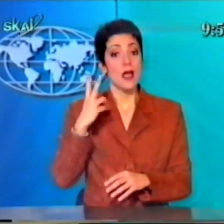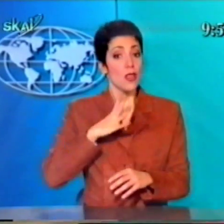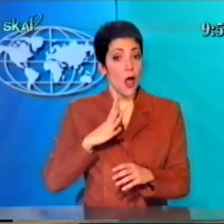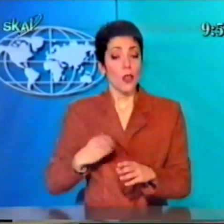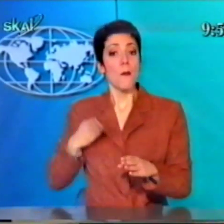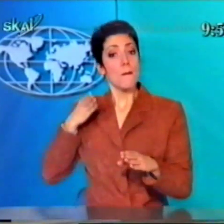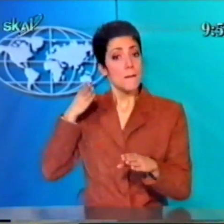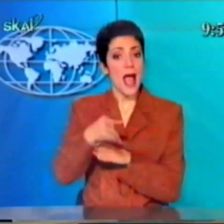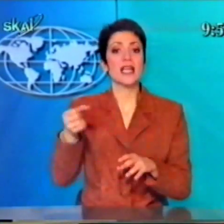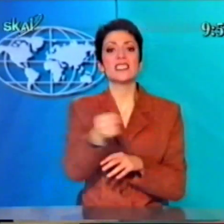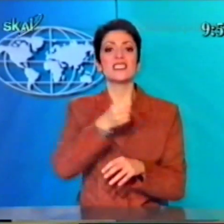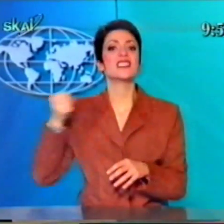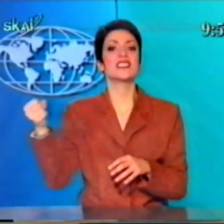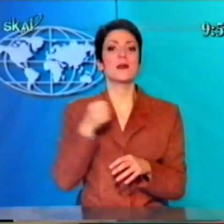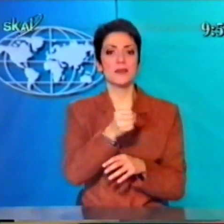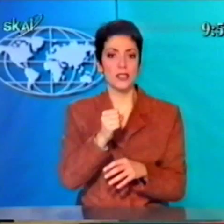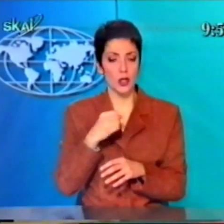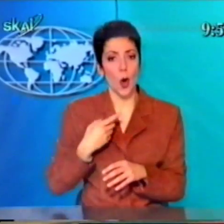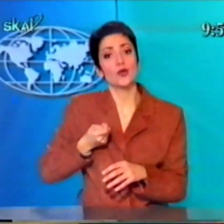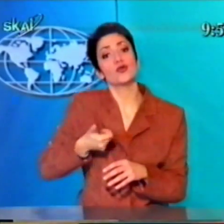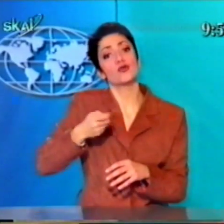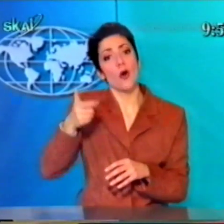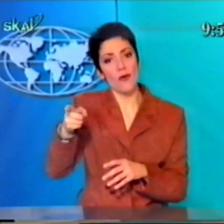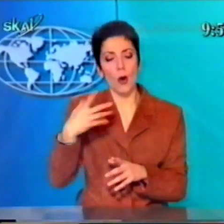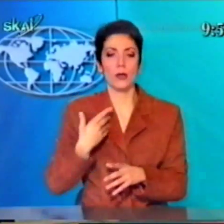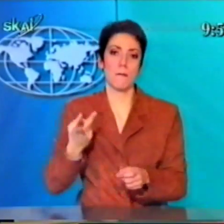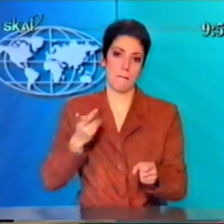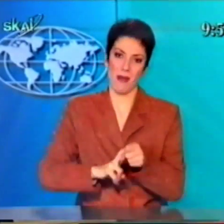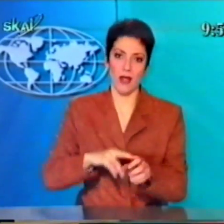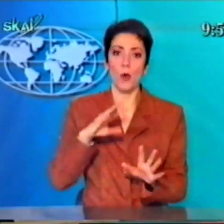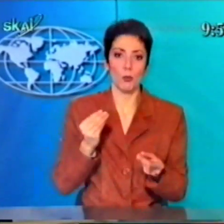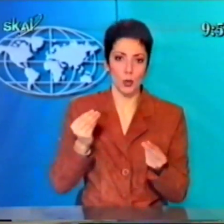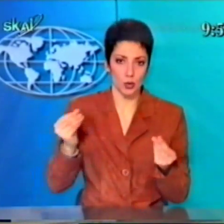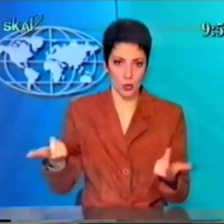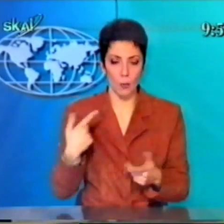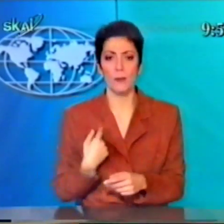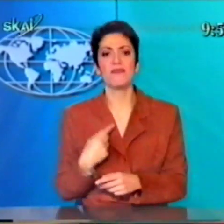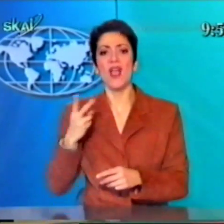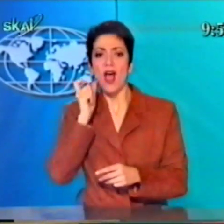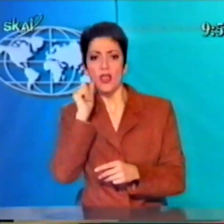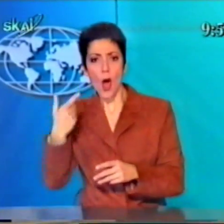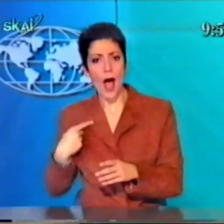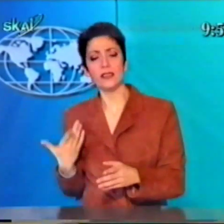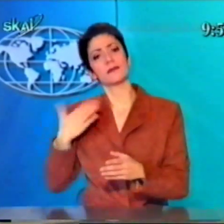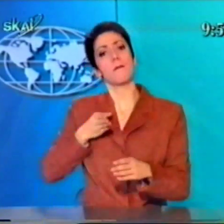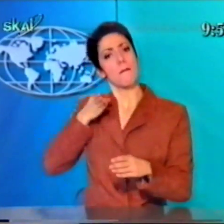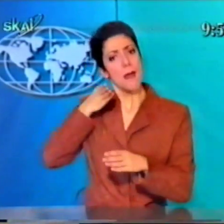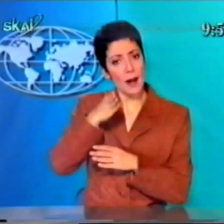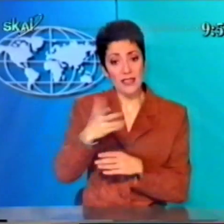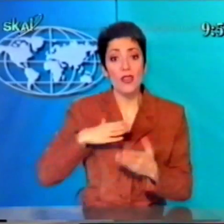και ο 25χρονος Γιώργος Βουλγαράκης άφησαν την τελευταία τους πνοή στο ψυγείο Φέρετρο όταν μπήκαν μέσα για να βοηθήσουν